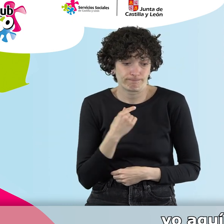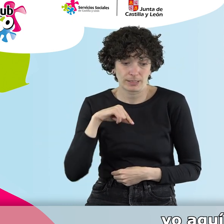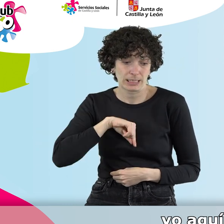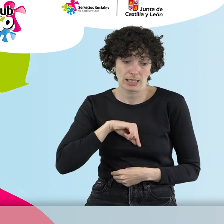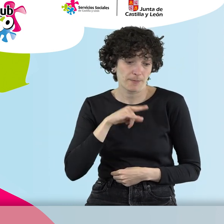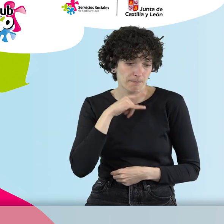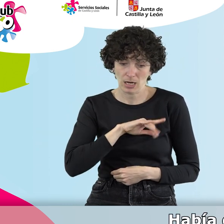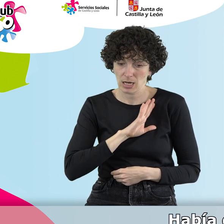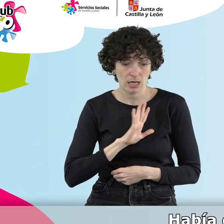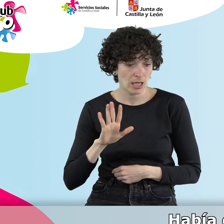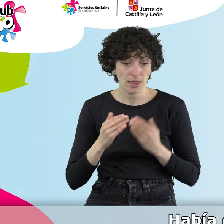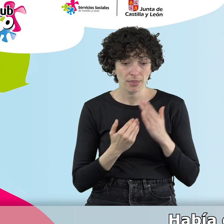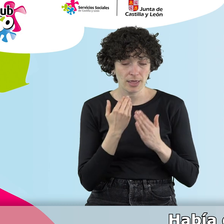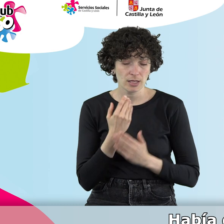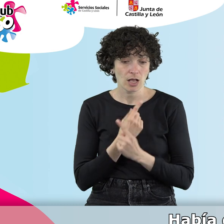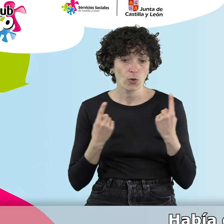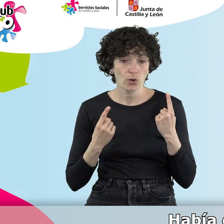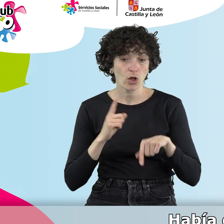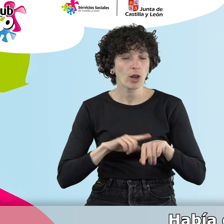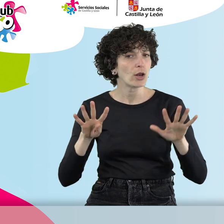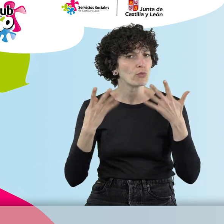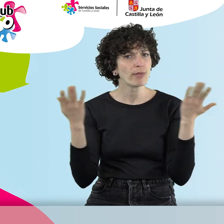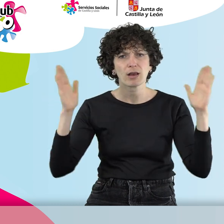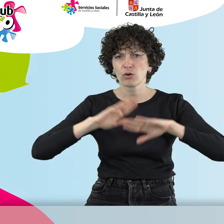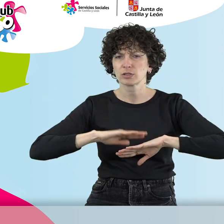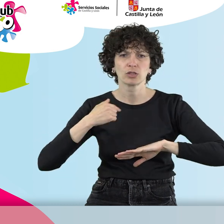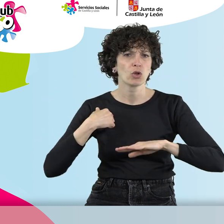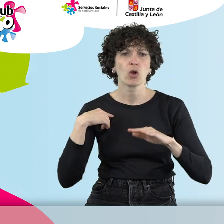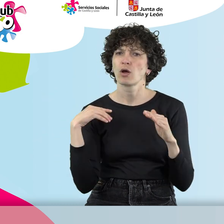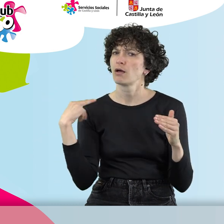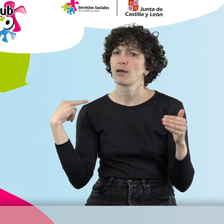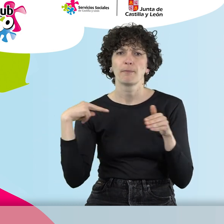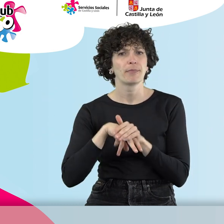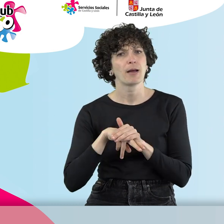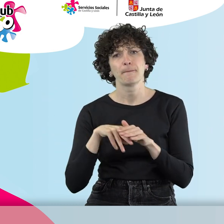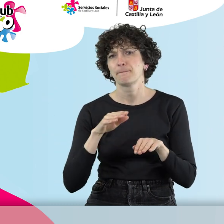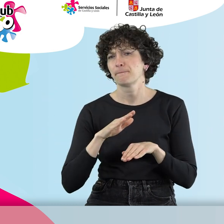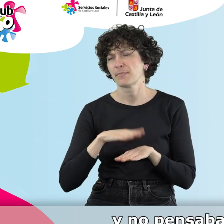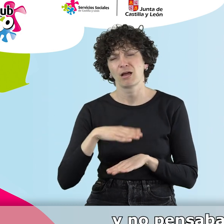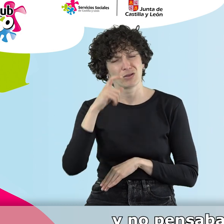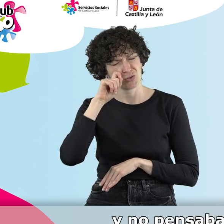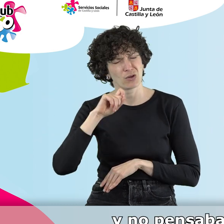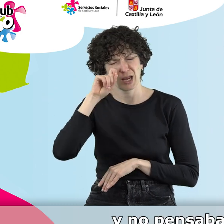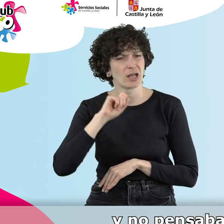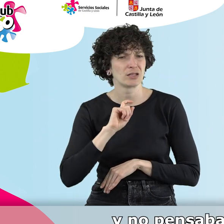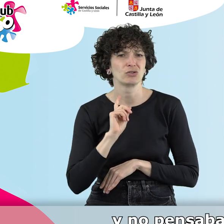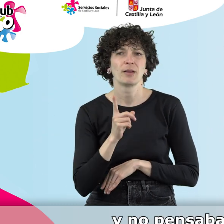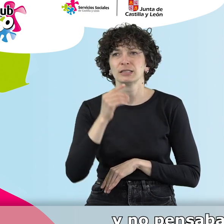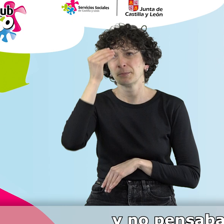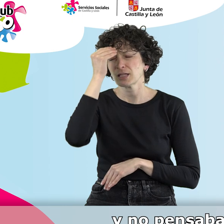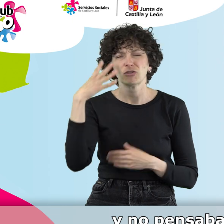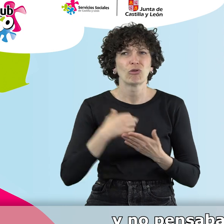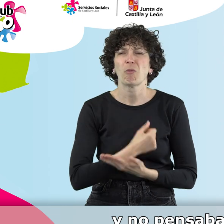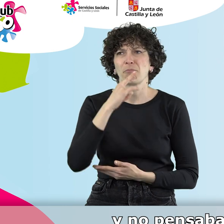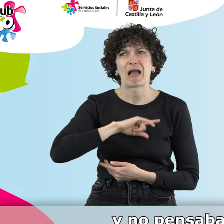mal. Había días que a las 9 de la noche ya me metía en la cama a llorar. Y no pensaba nada más que